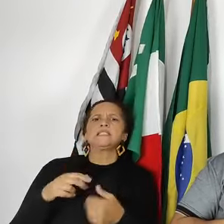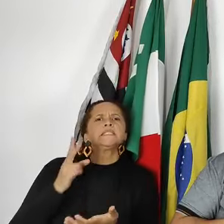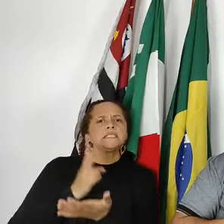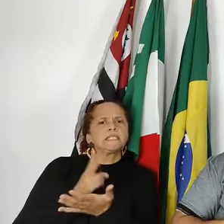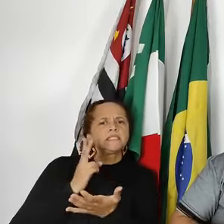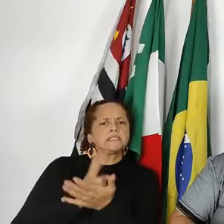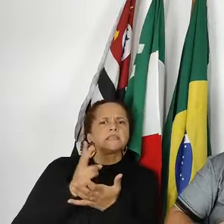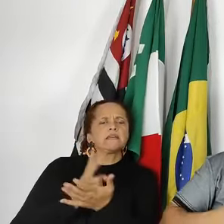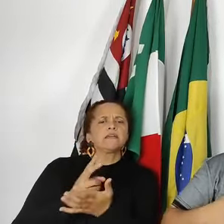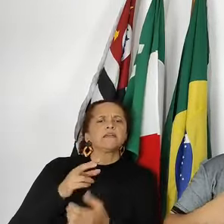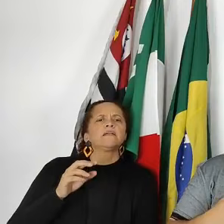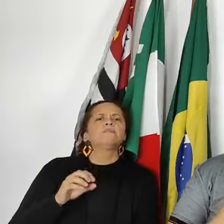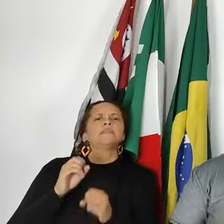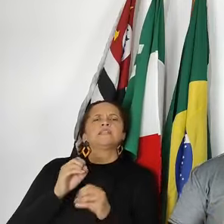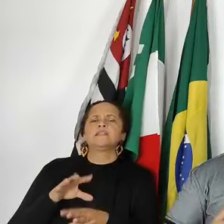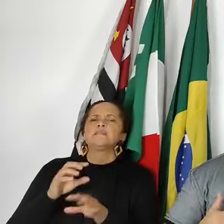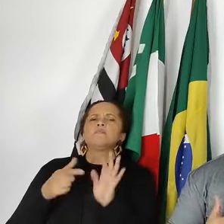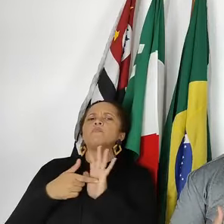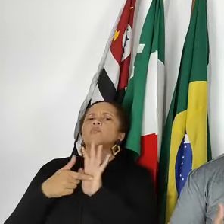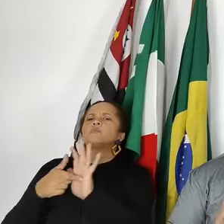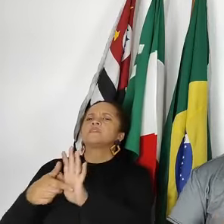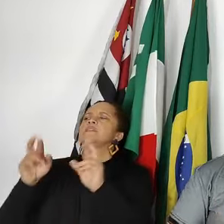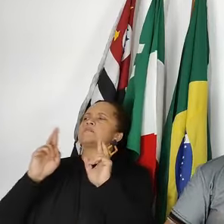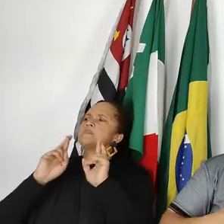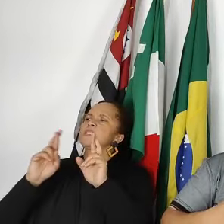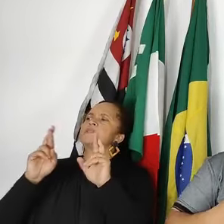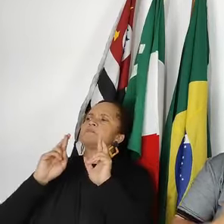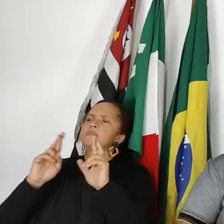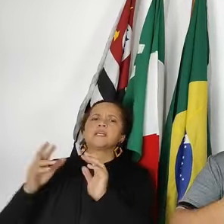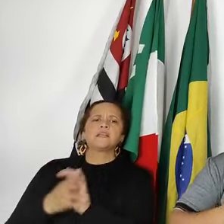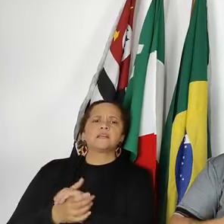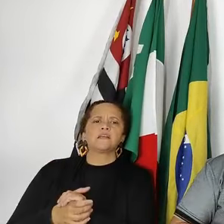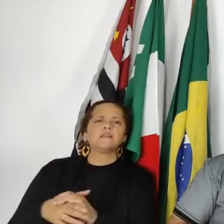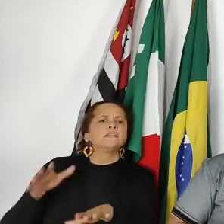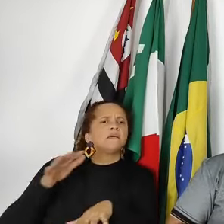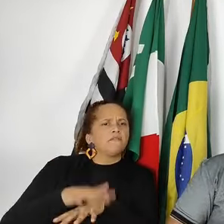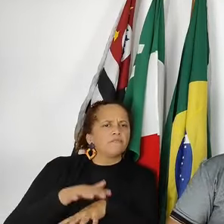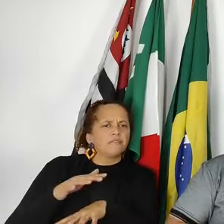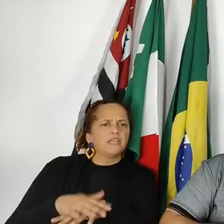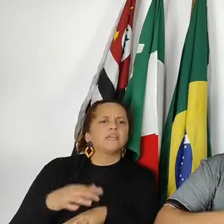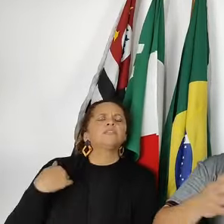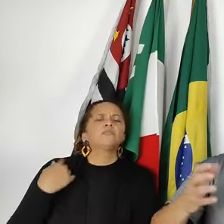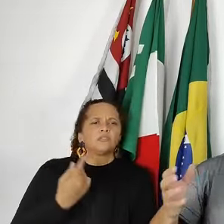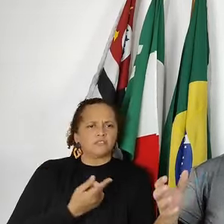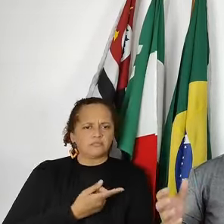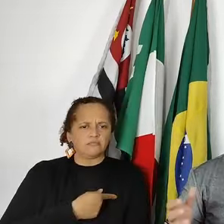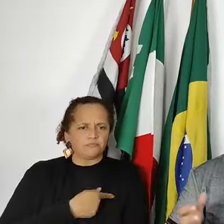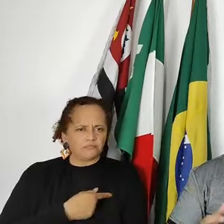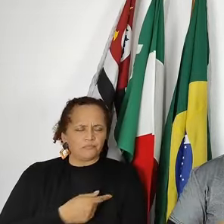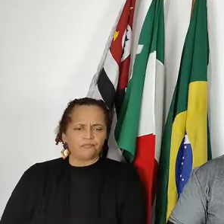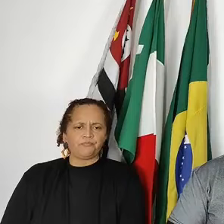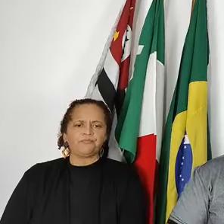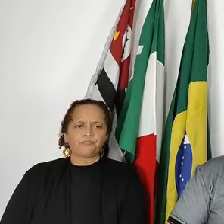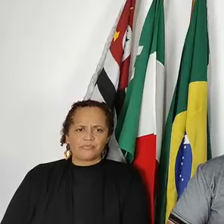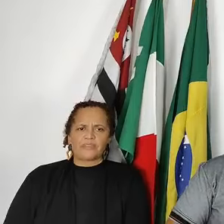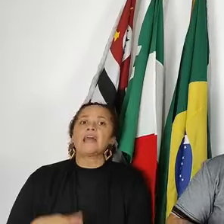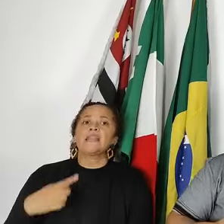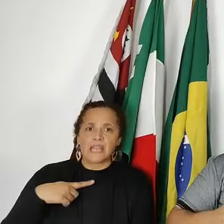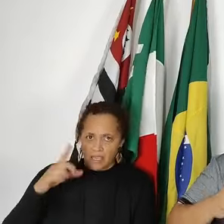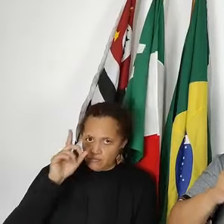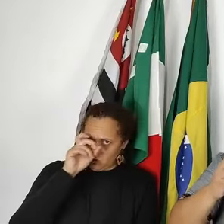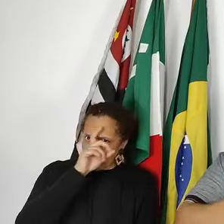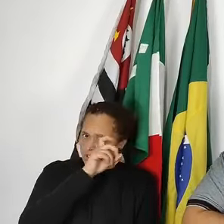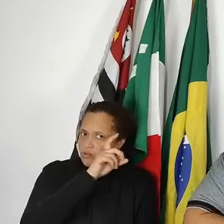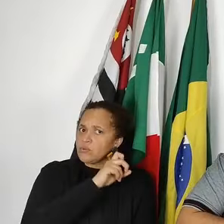nos motivado, tem nos dado esperança, tem nos enchido, né? Que mesmo apesar das